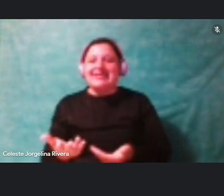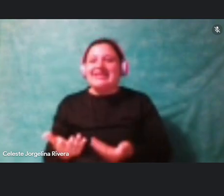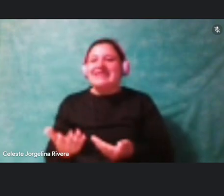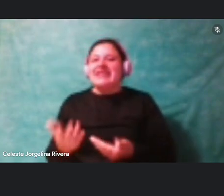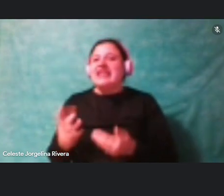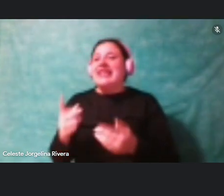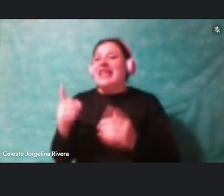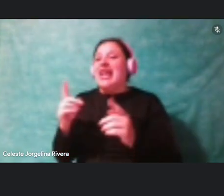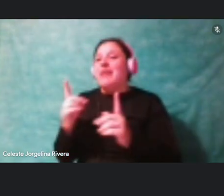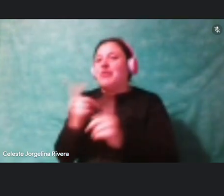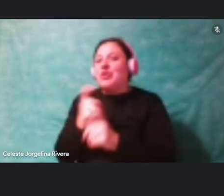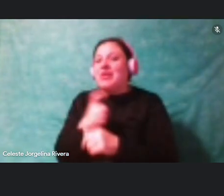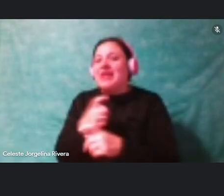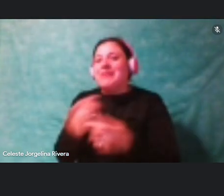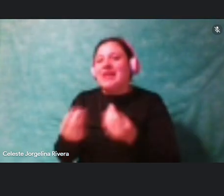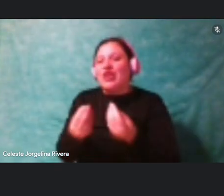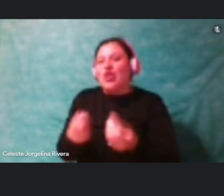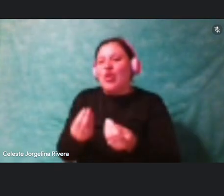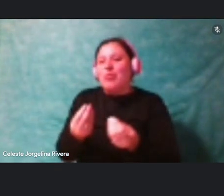que yo te decía era que,